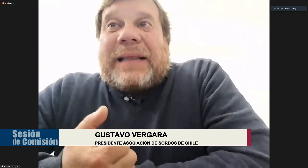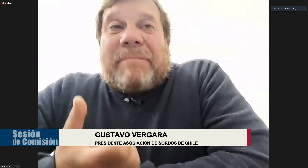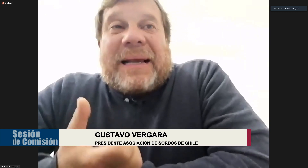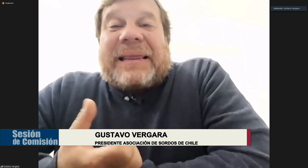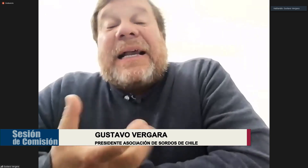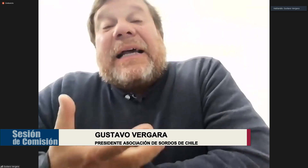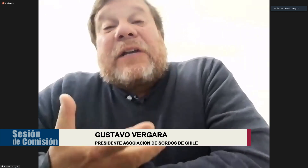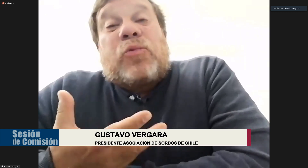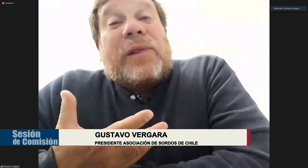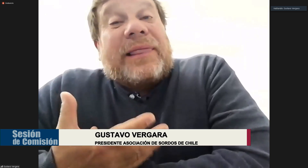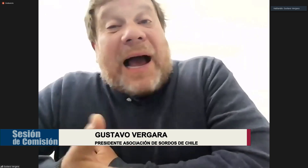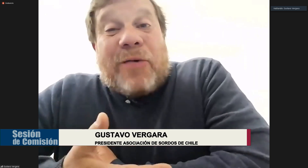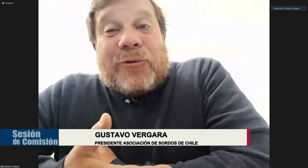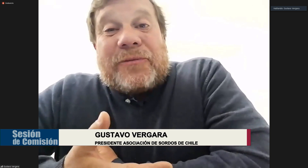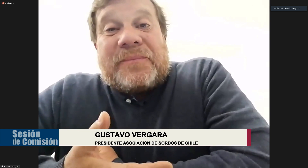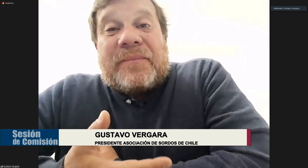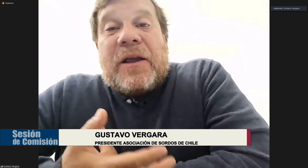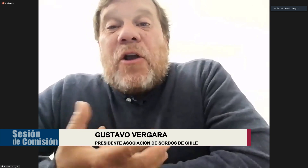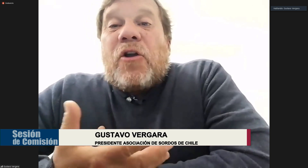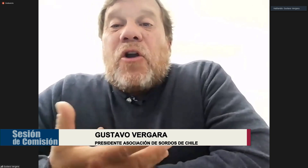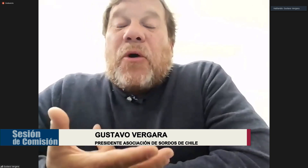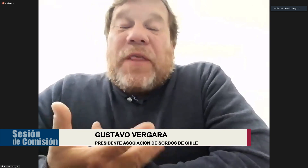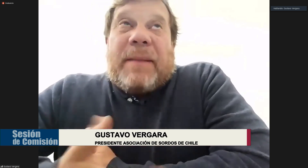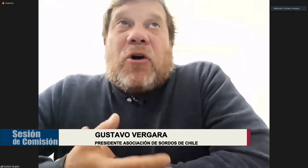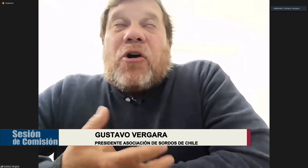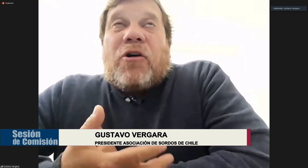también tener resultados. No podemos